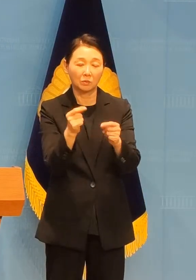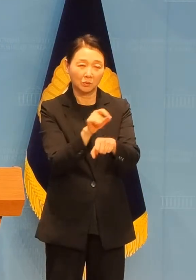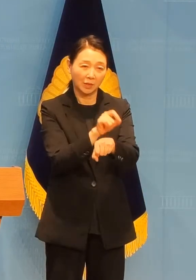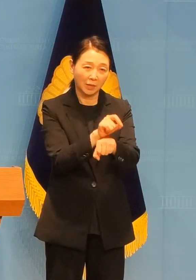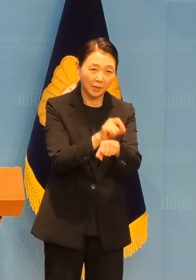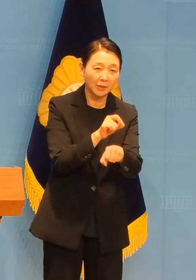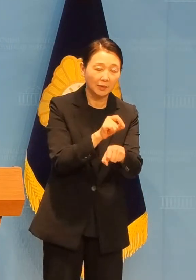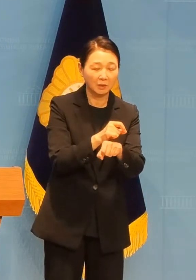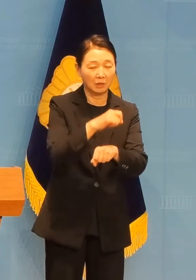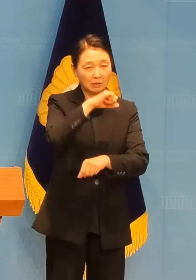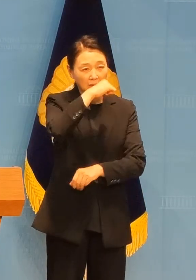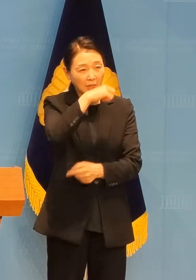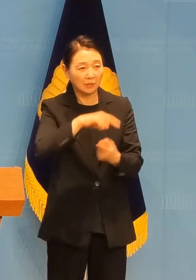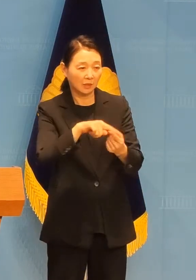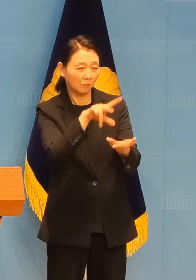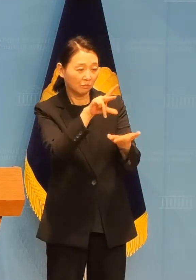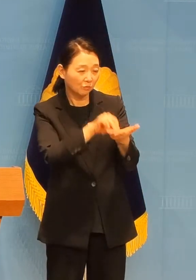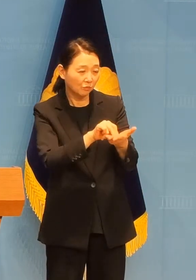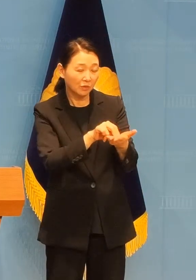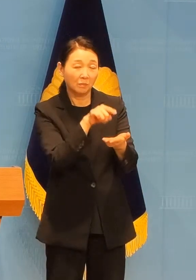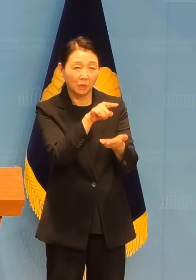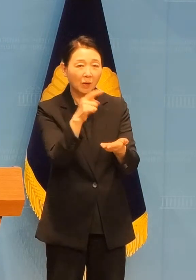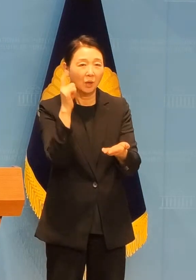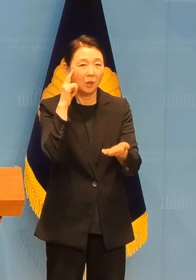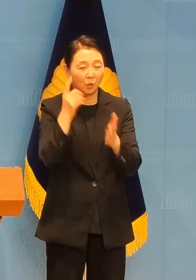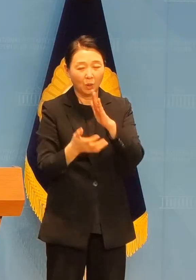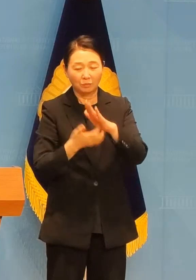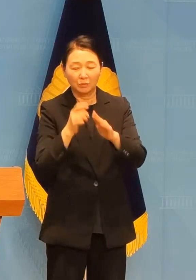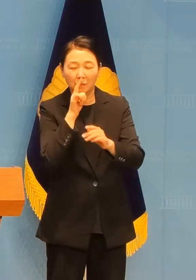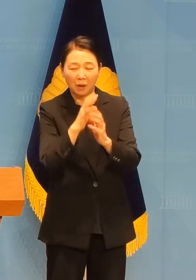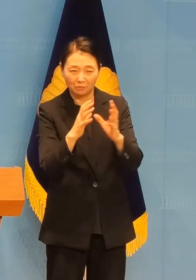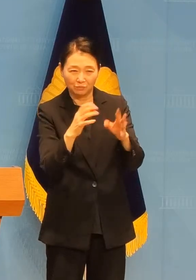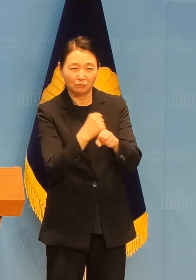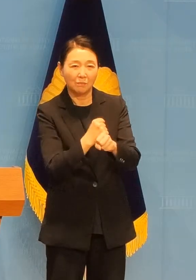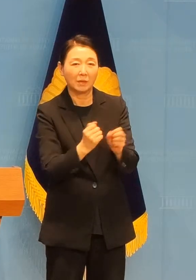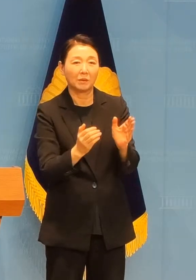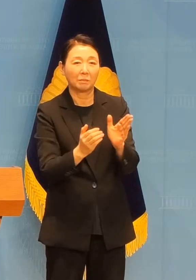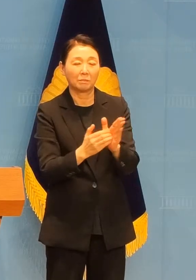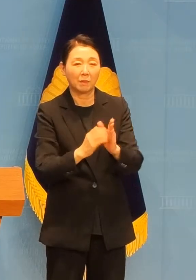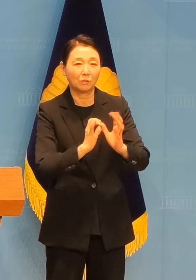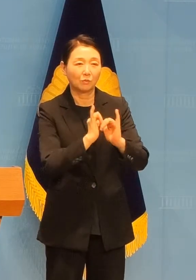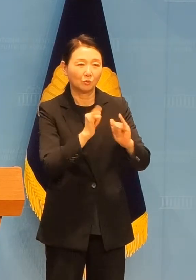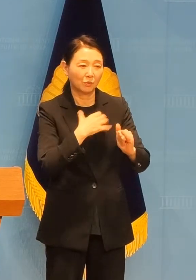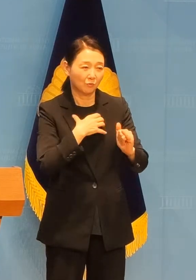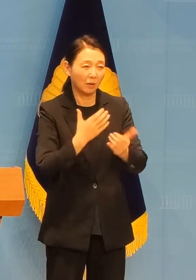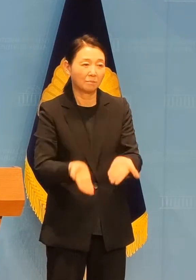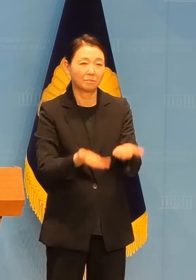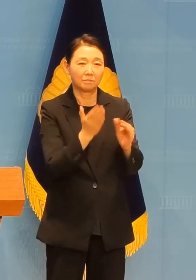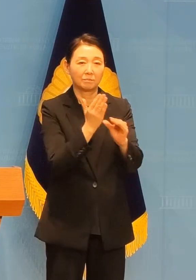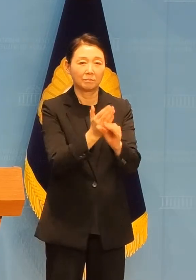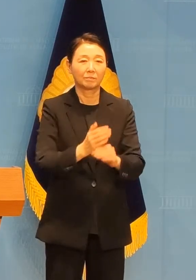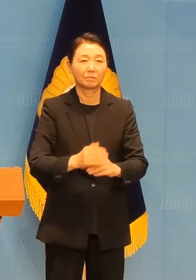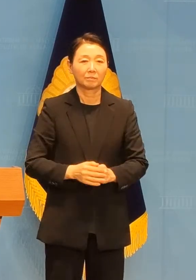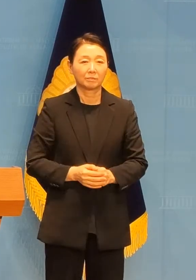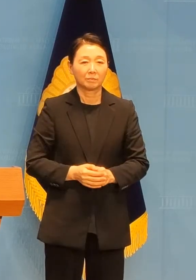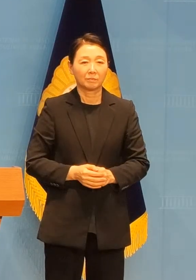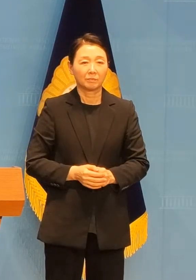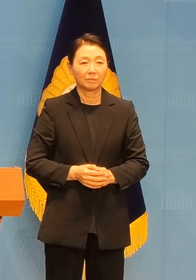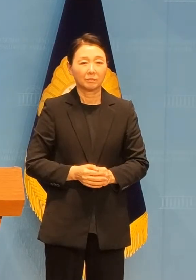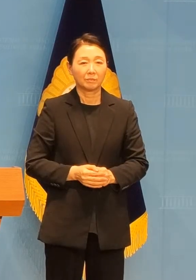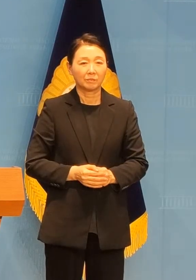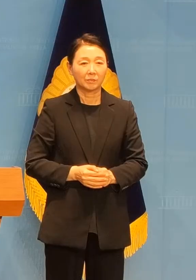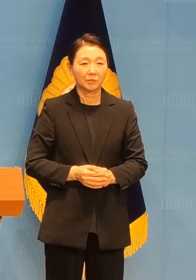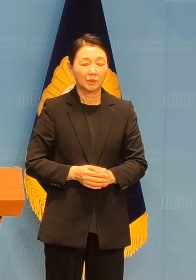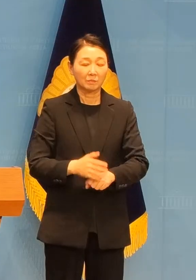행정적 집행상의 일부 문제를 의도적으로 부풀려 국민 불안을 조장하고 있습니다.